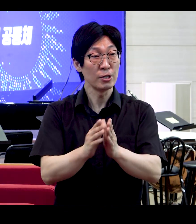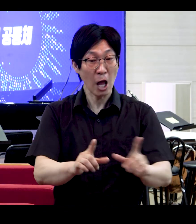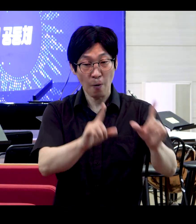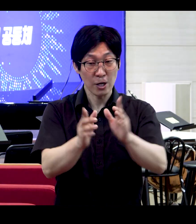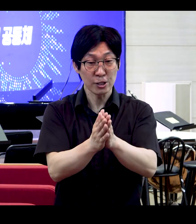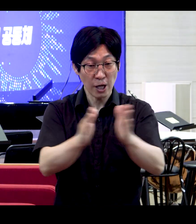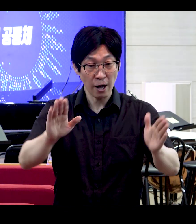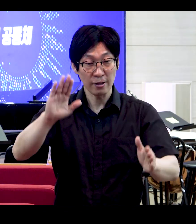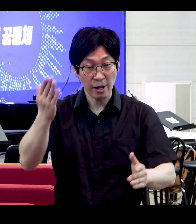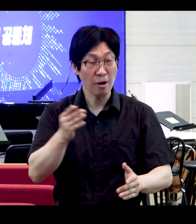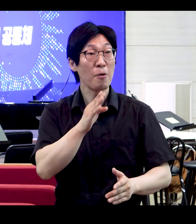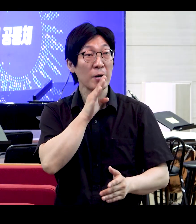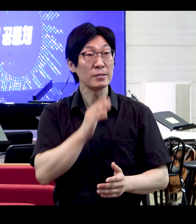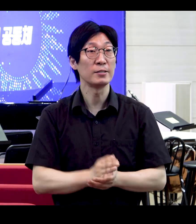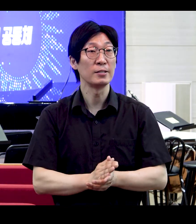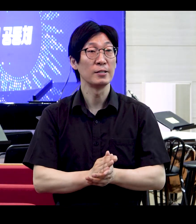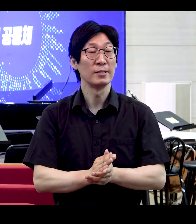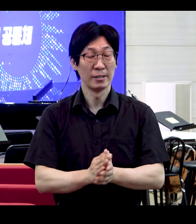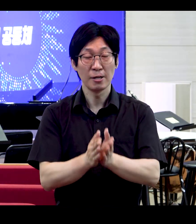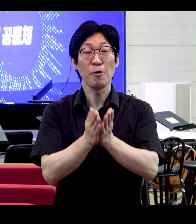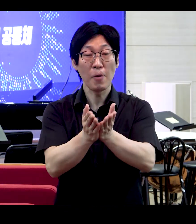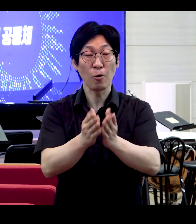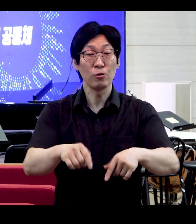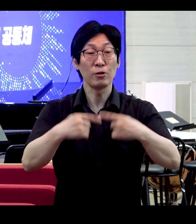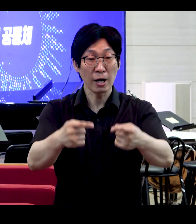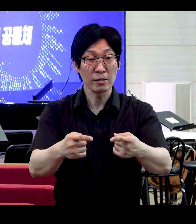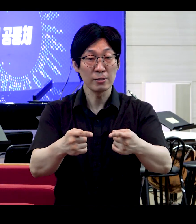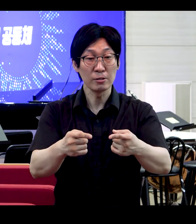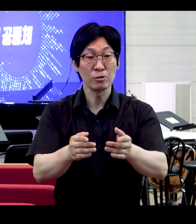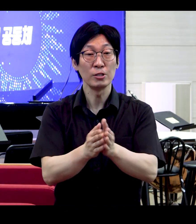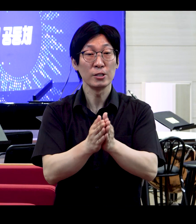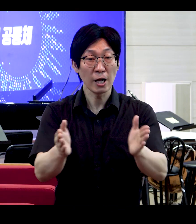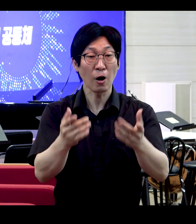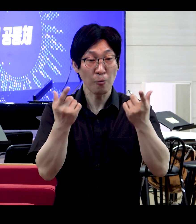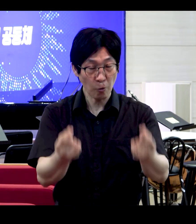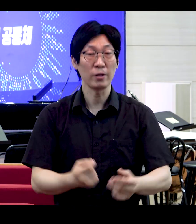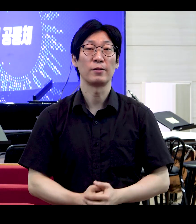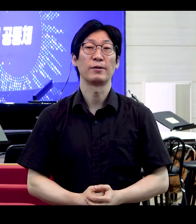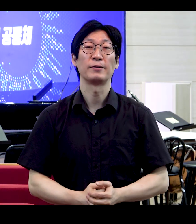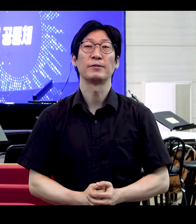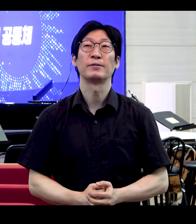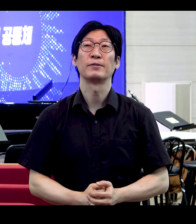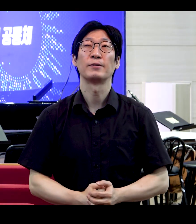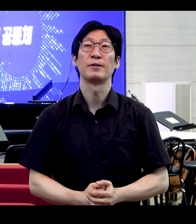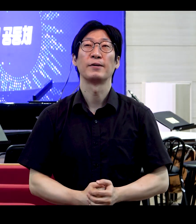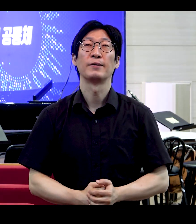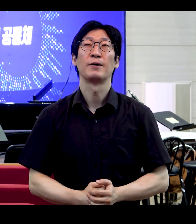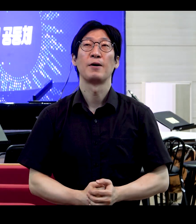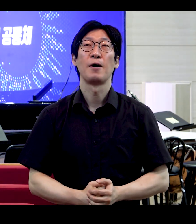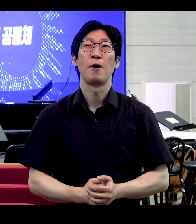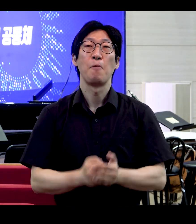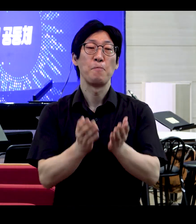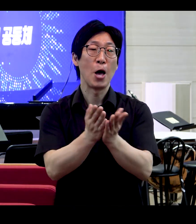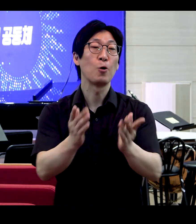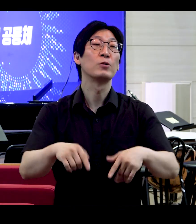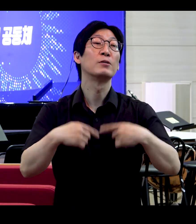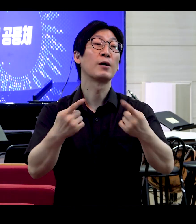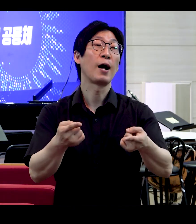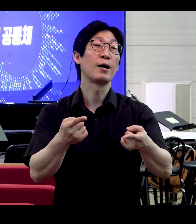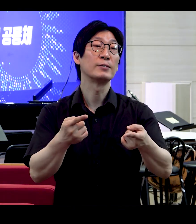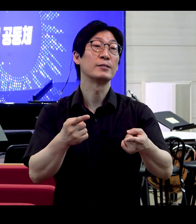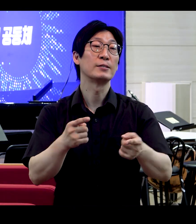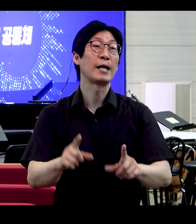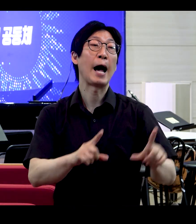신앙생활의 출발이에요. 그게 방주로 들어가는 삶의 출발이에요. 그렇다면 방주로